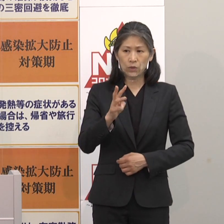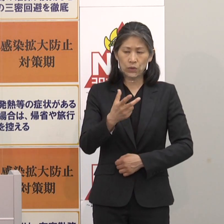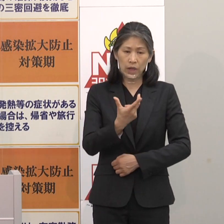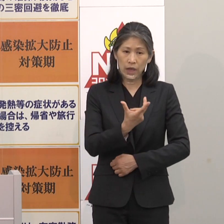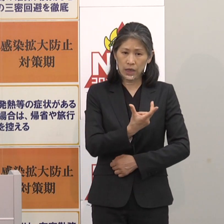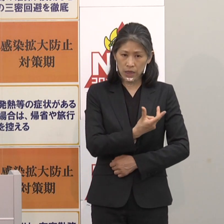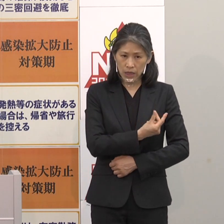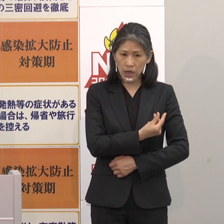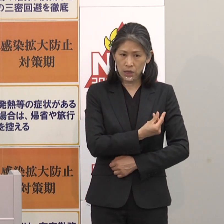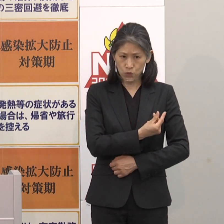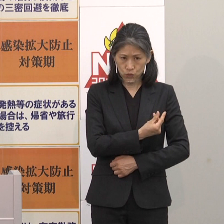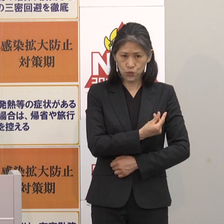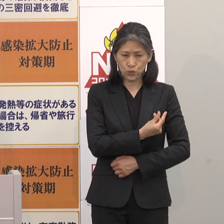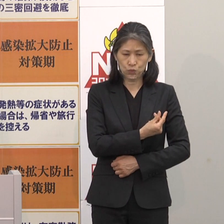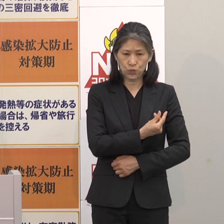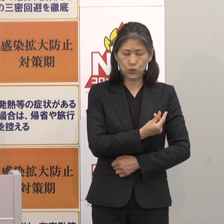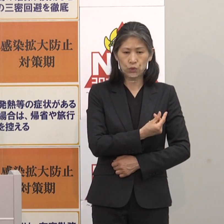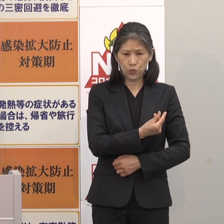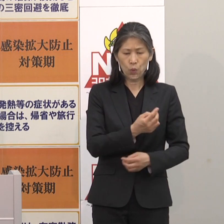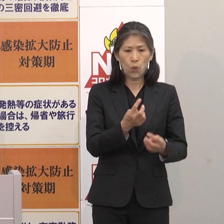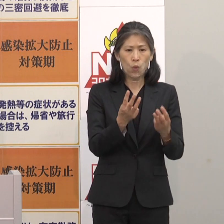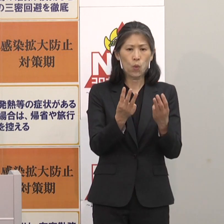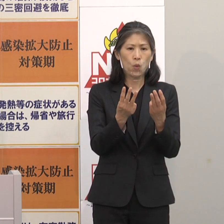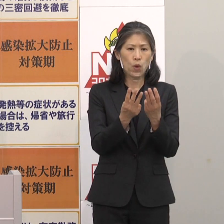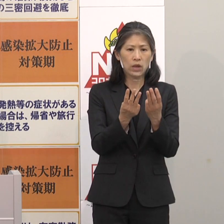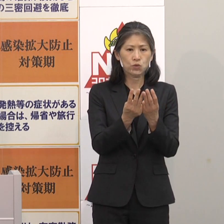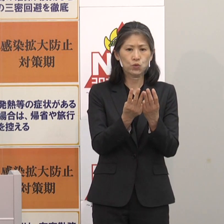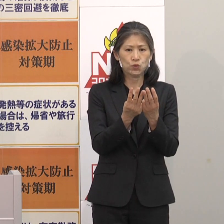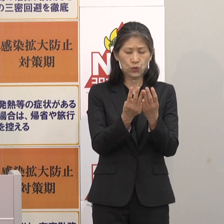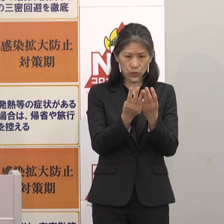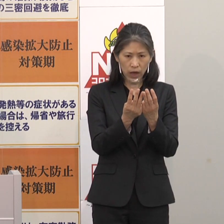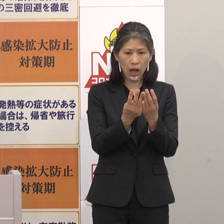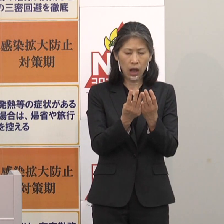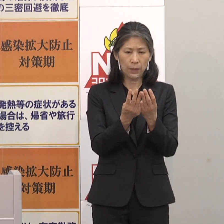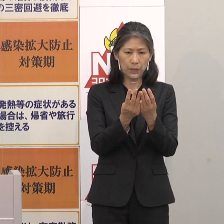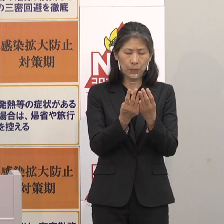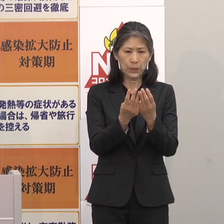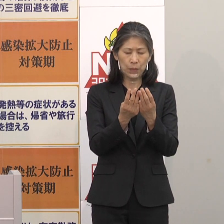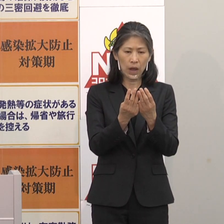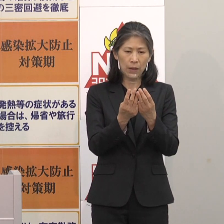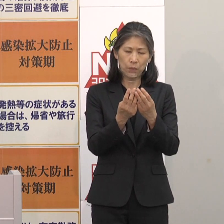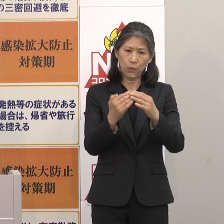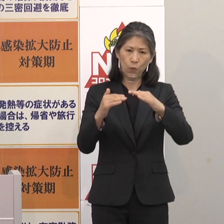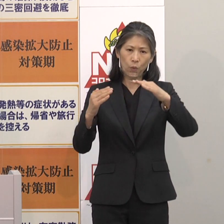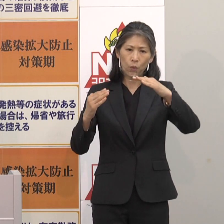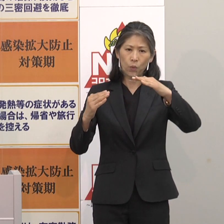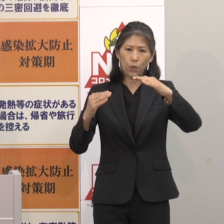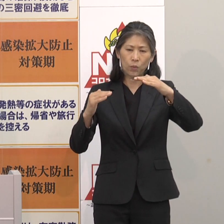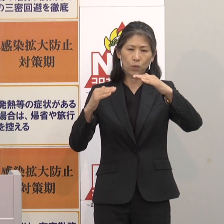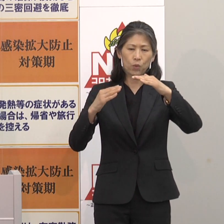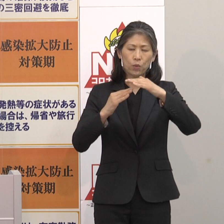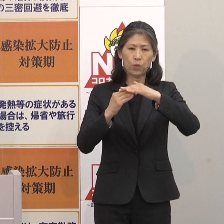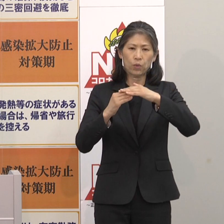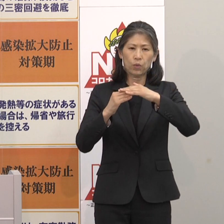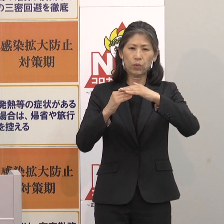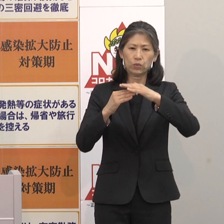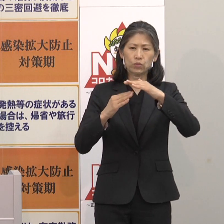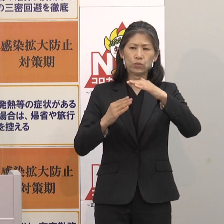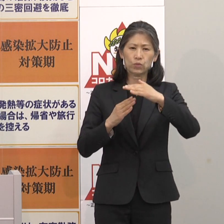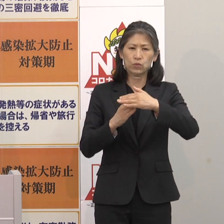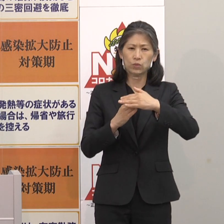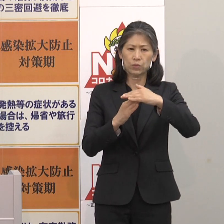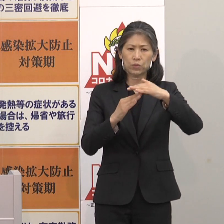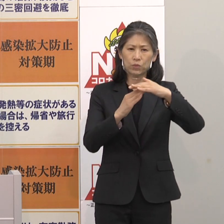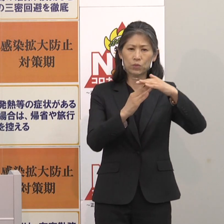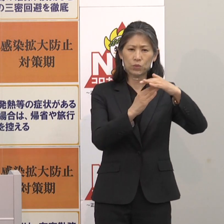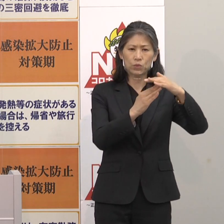方がですね、頭打ちというわけじゃないですけれども、まとまっている中でやっぱりこの新しいワクチンを増えることで また接種率が上がっていけばというか、その辺の期待感は